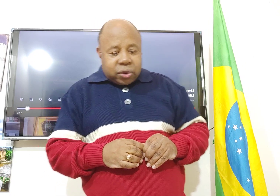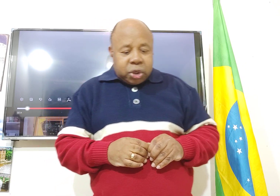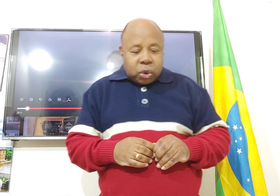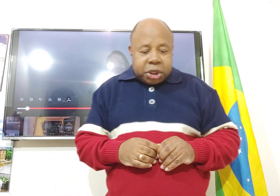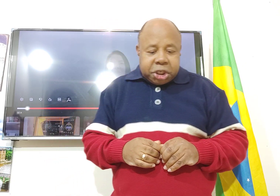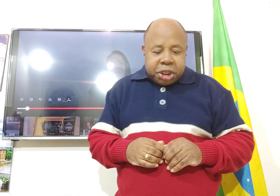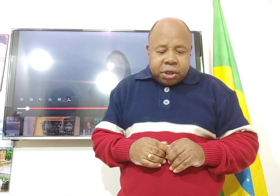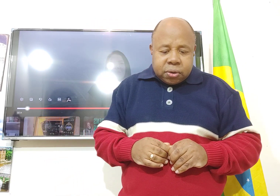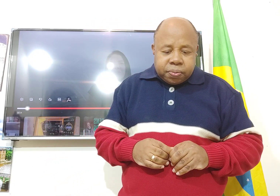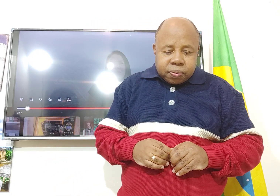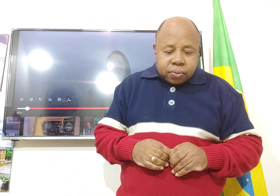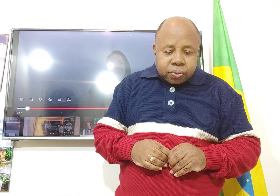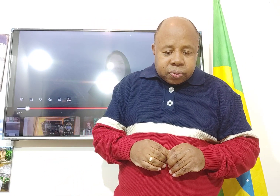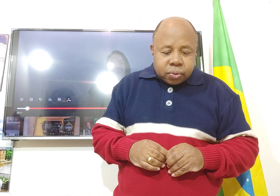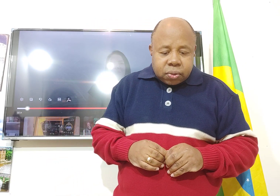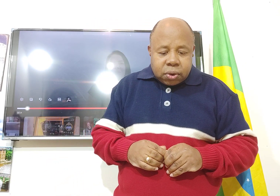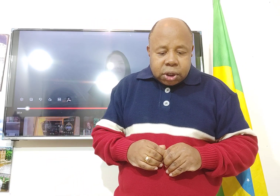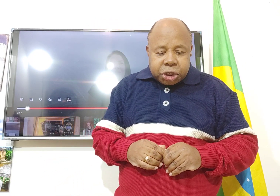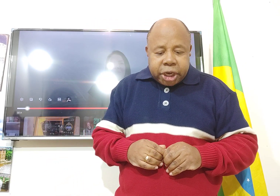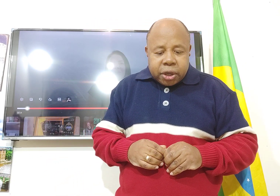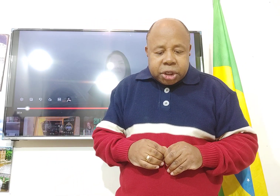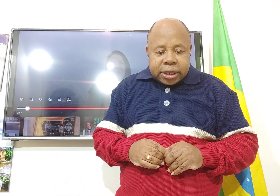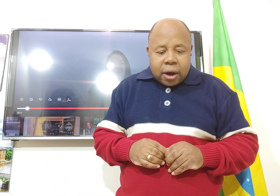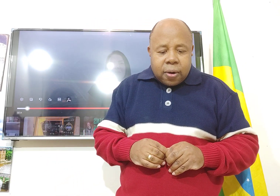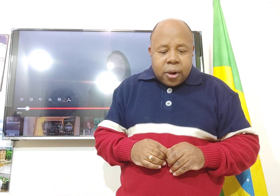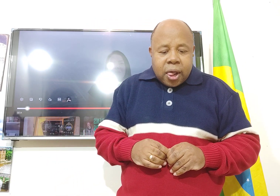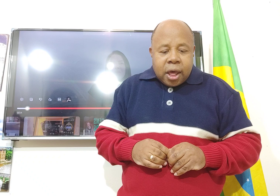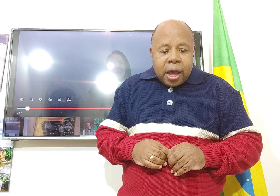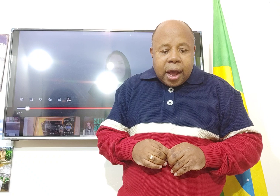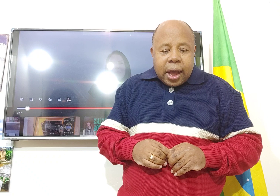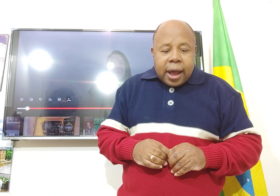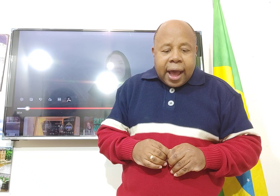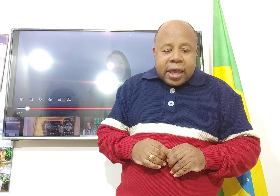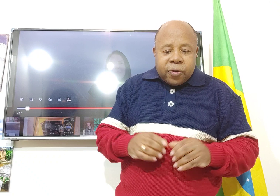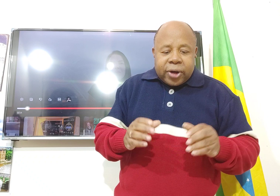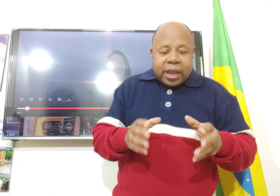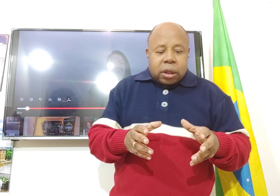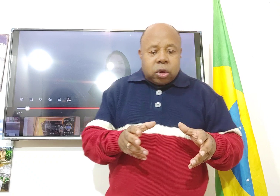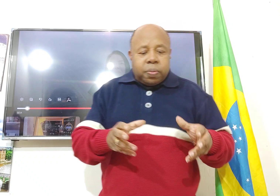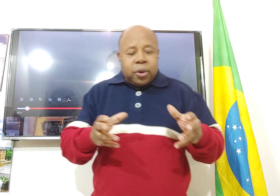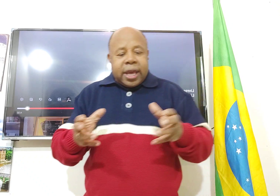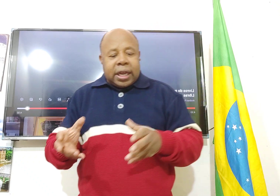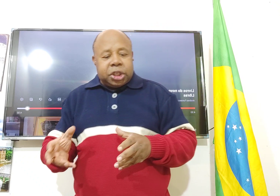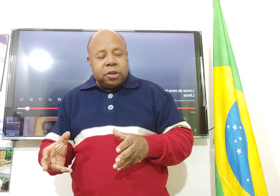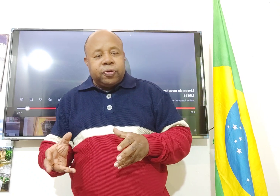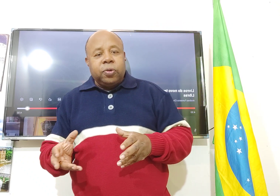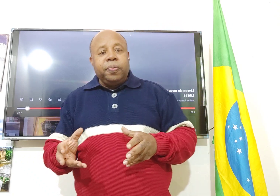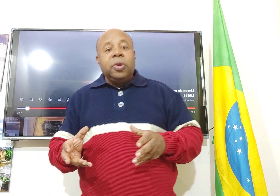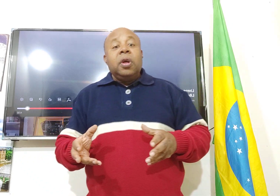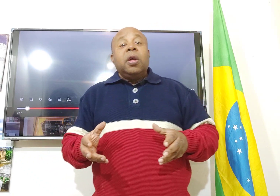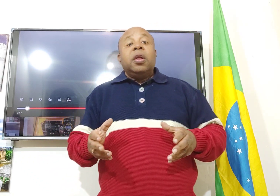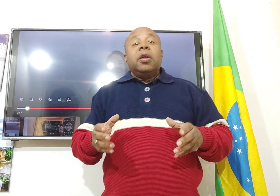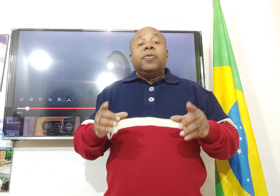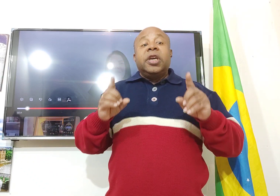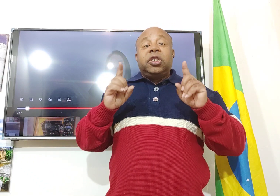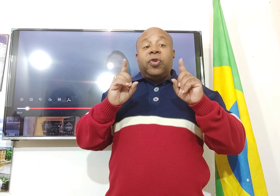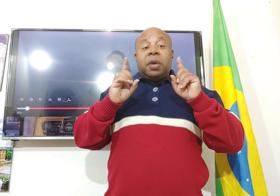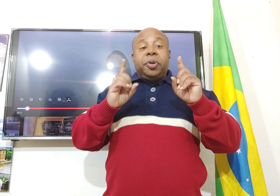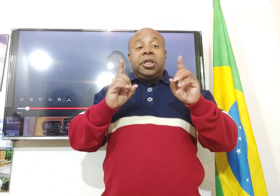tudo escondidinho, cheio de tal. Aí eu falei sobre o negativo. Gente, eu vou repetir